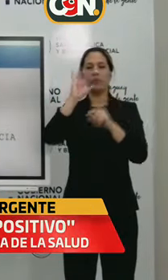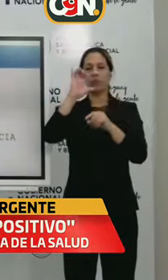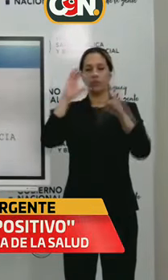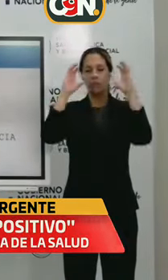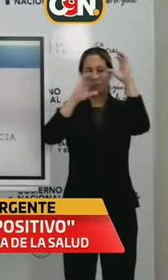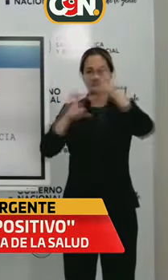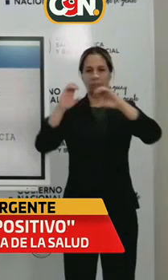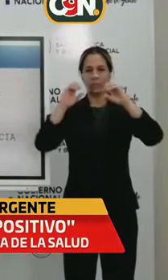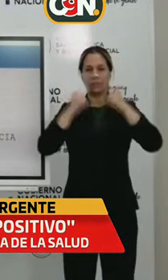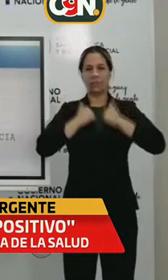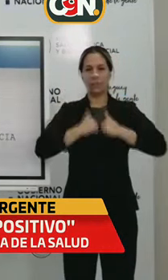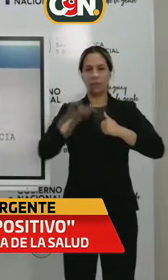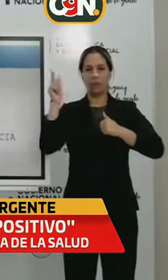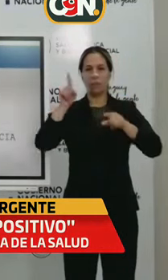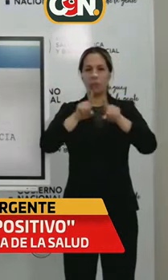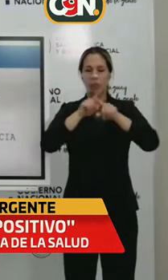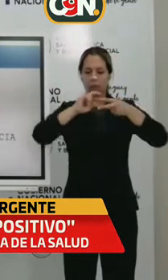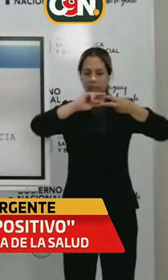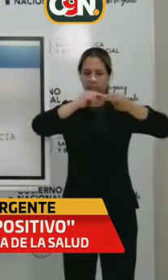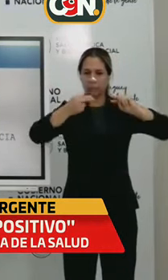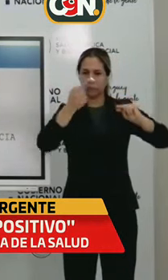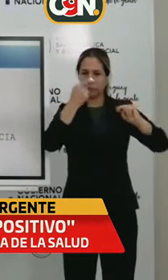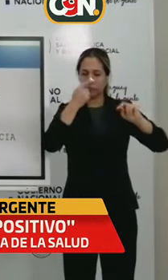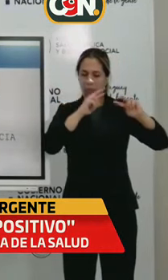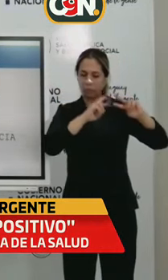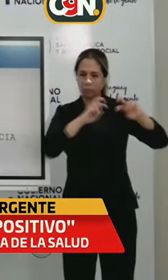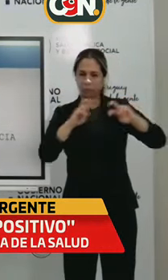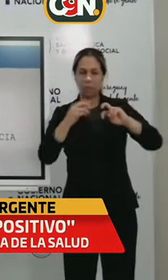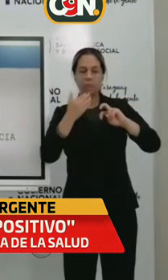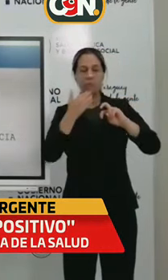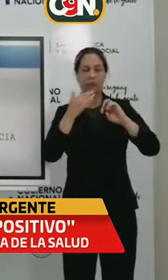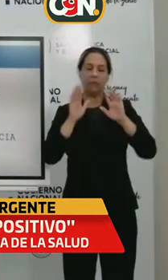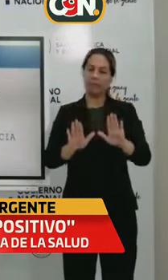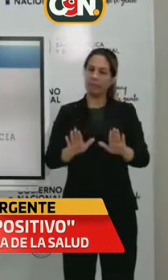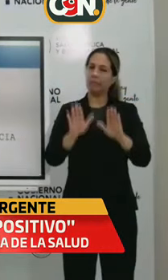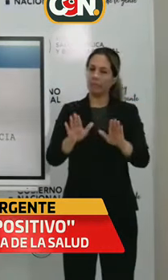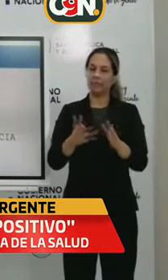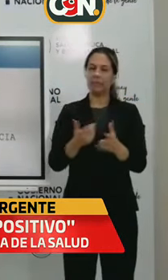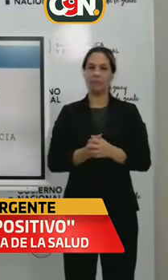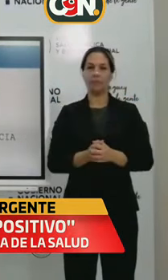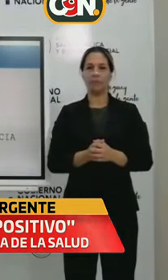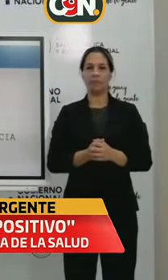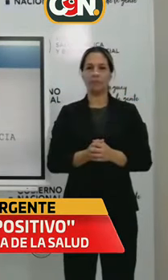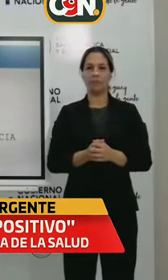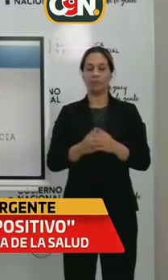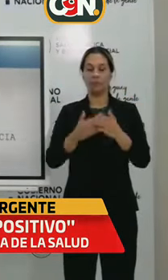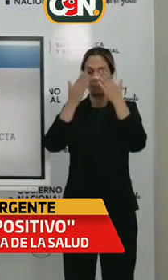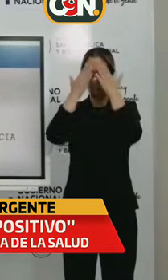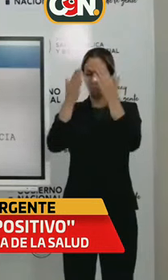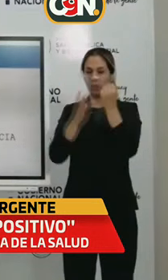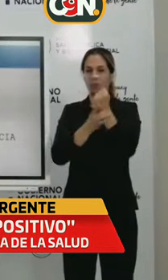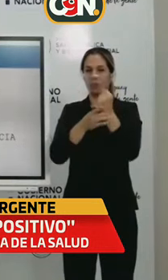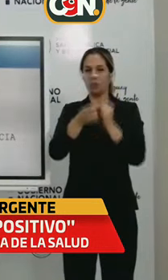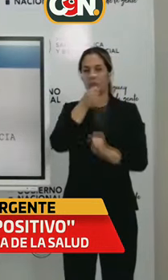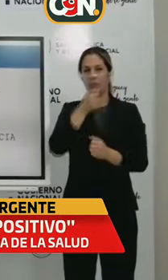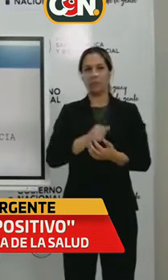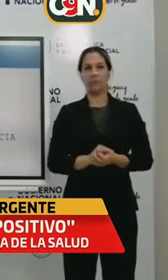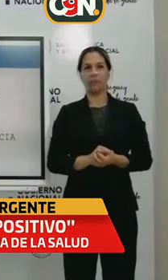este tipo de secuenciamiento, ¿verdad? Pero bueno, es algo lento nada más. Muchas gracias, doctor Sequeira, por esta